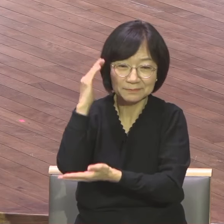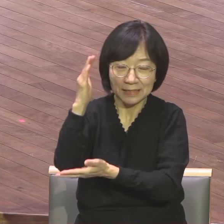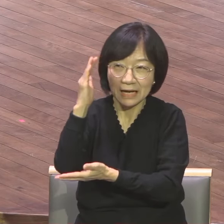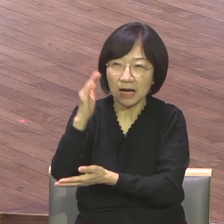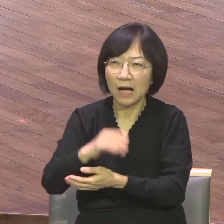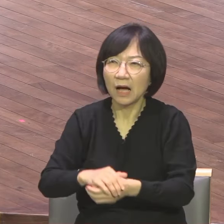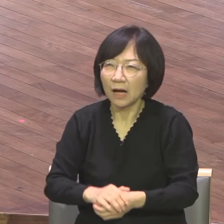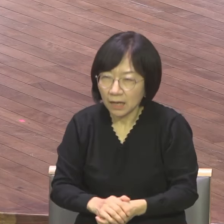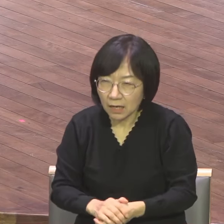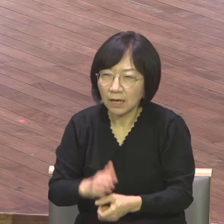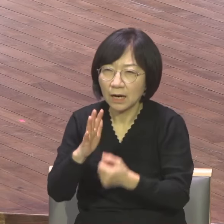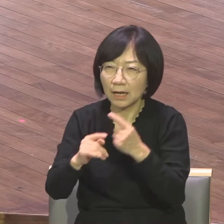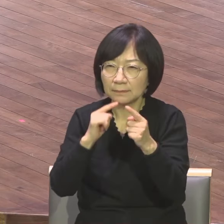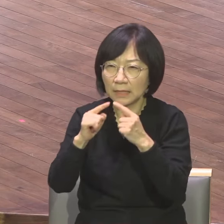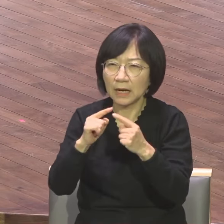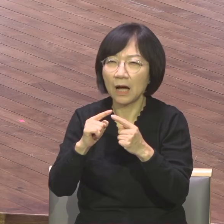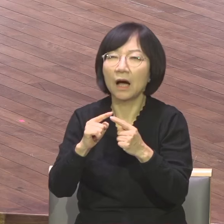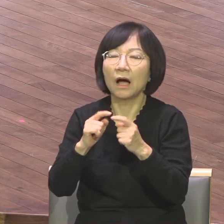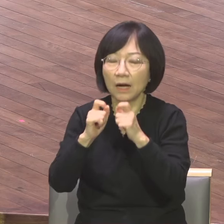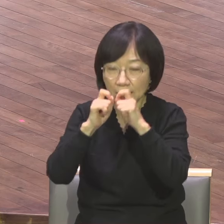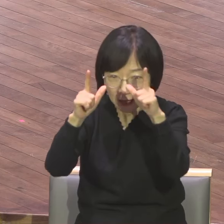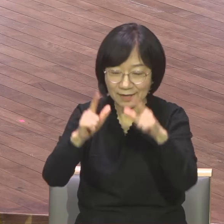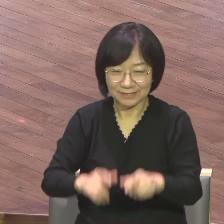하나님의 시간표를 발견하는 것입니다.